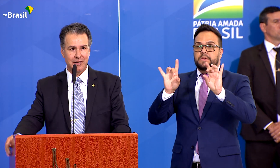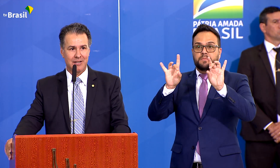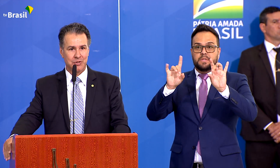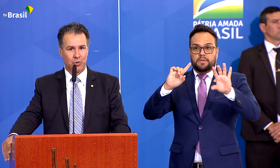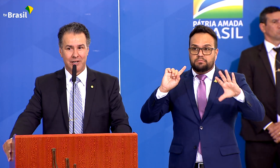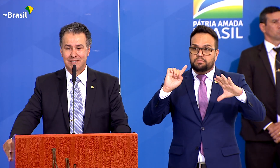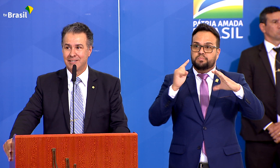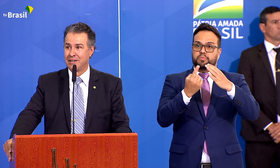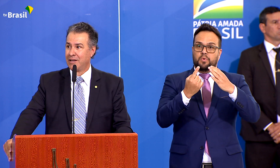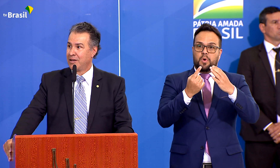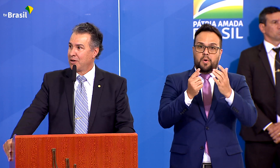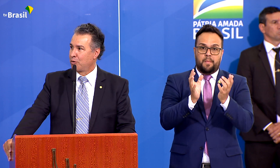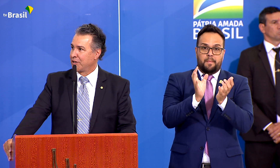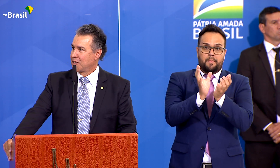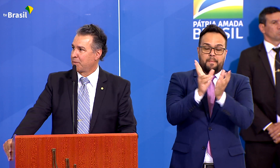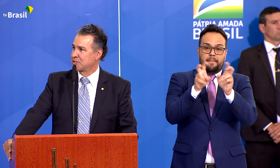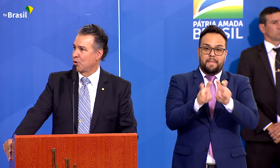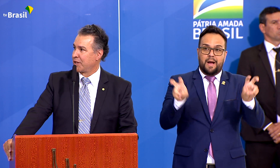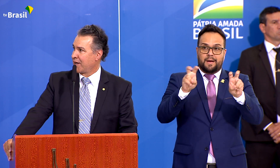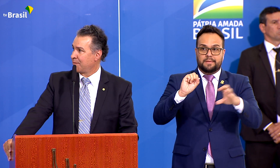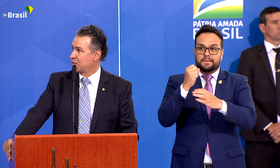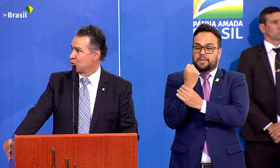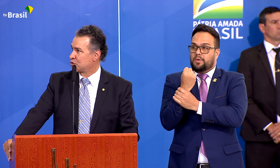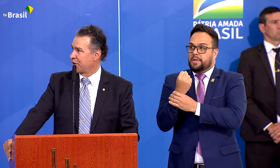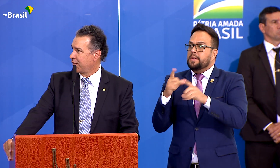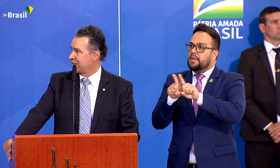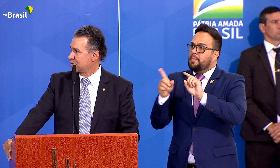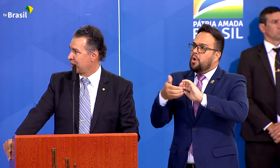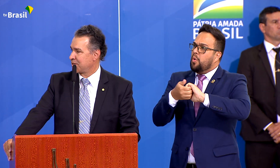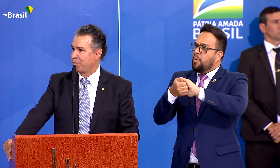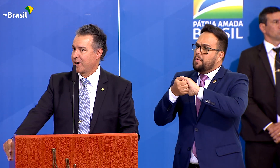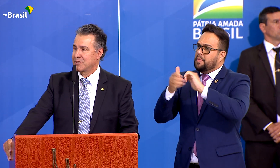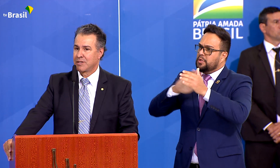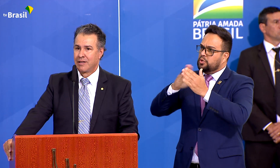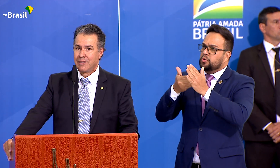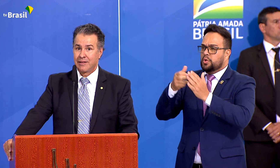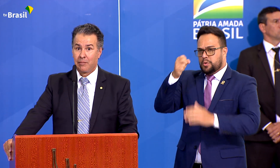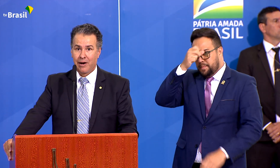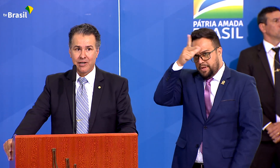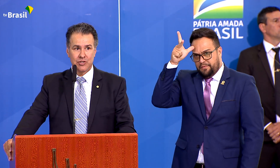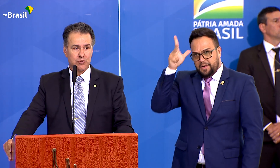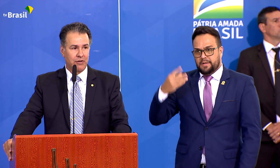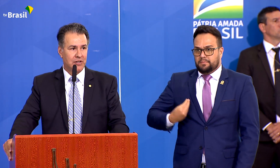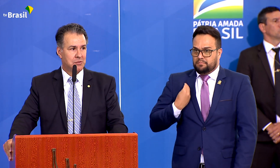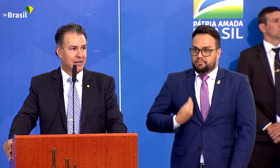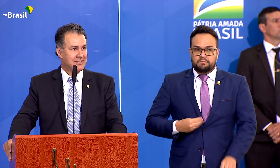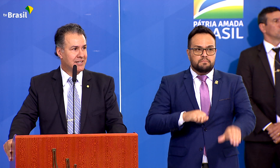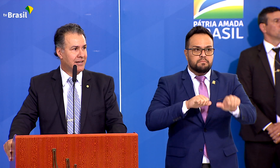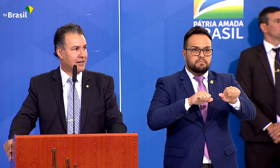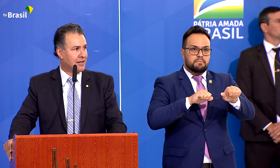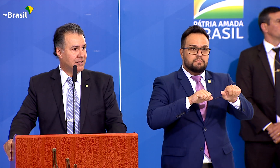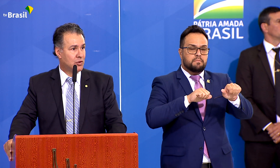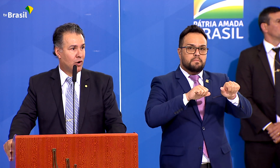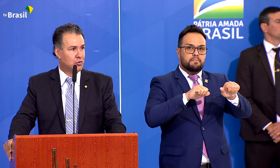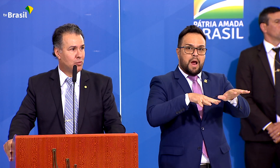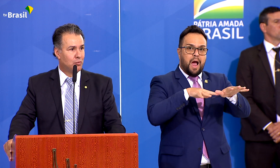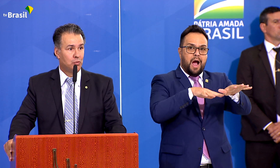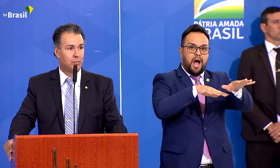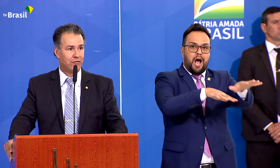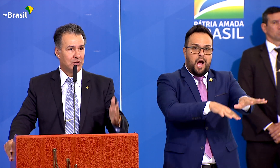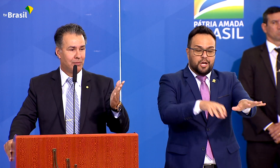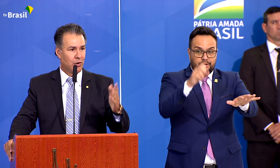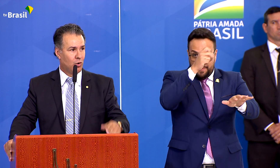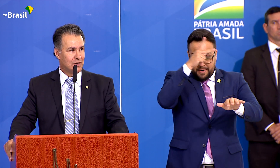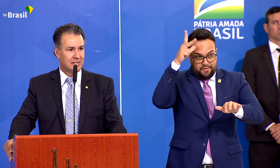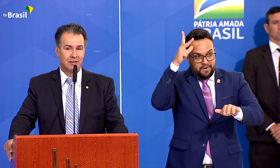bancada da frente parlamentar de segurança aproveitando para saudar todos os prefeitos fazem parte da Marcha dos Prefeitos em Brasília em